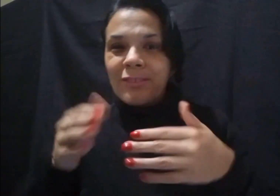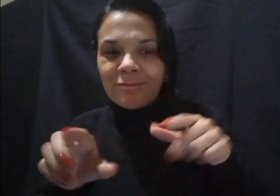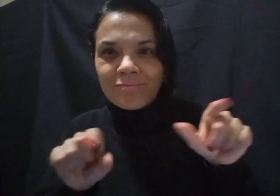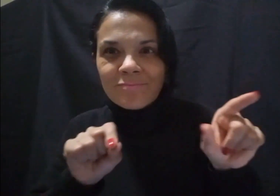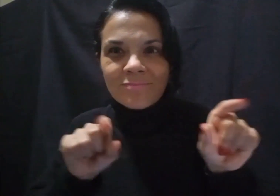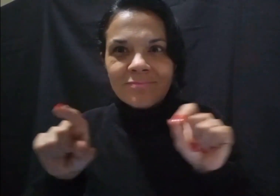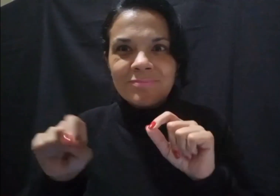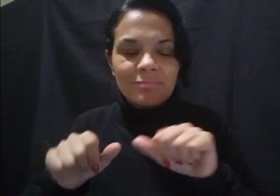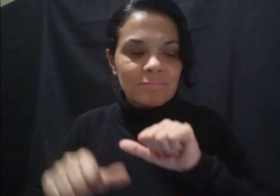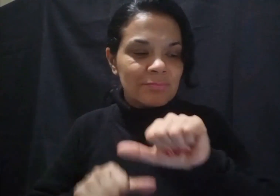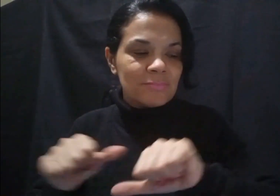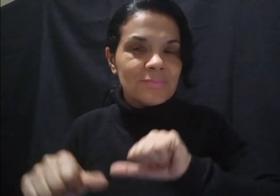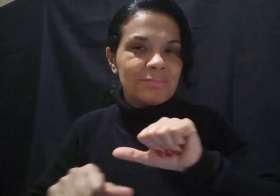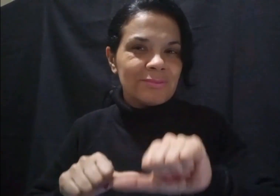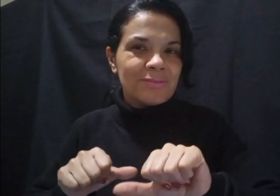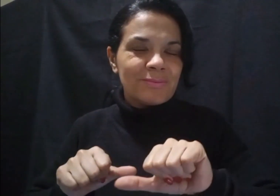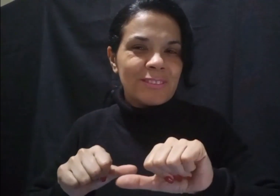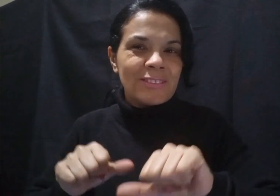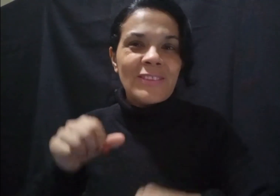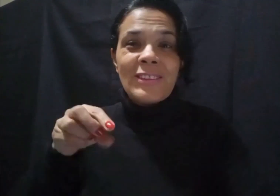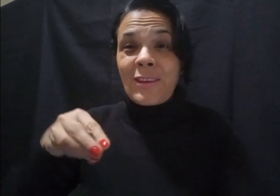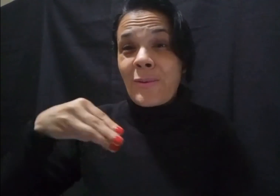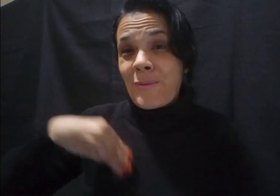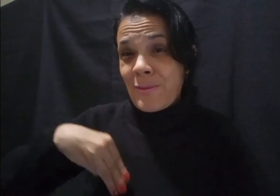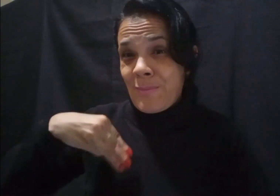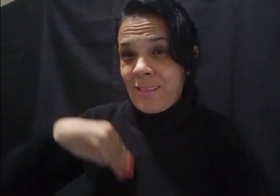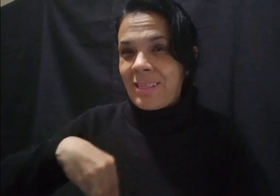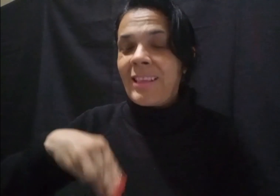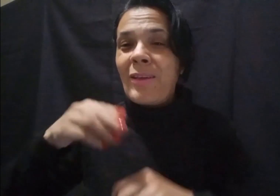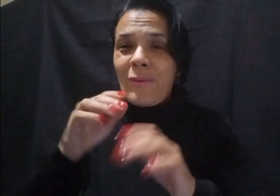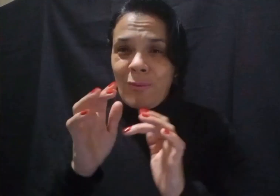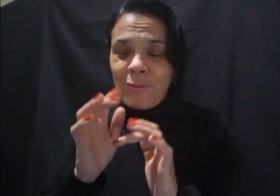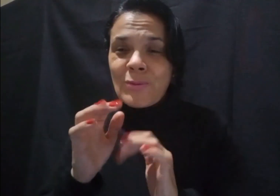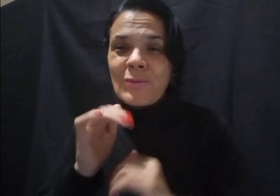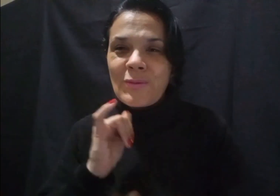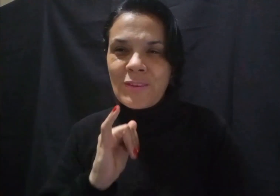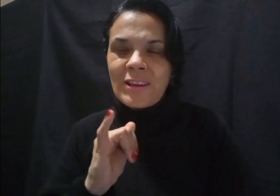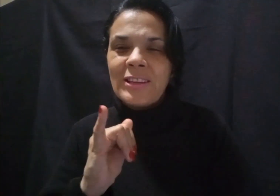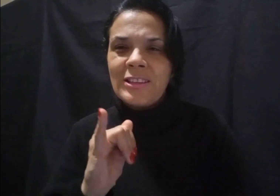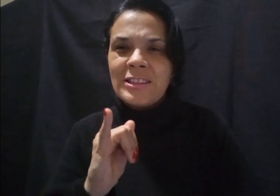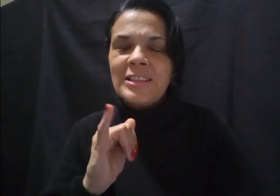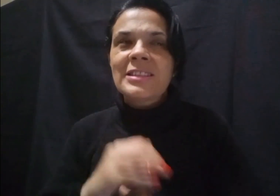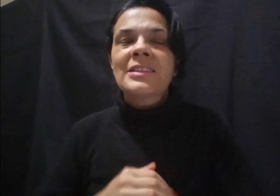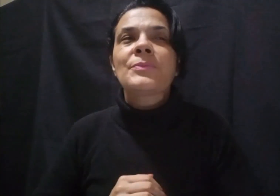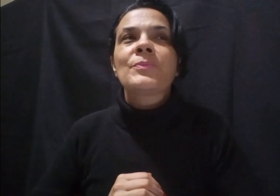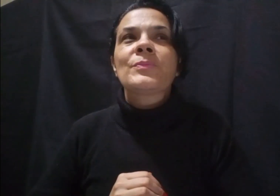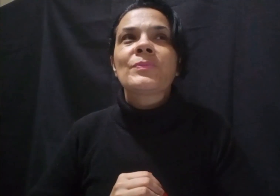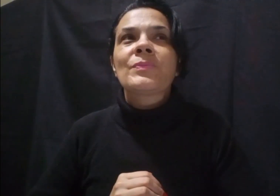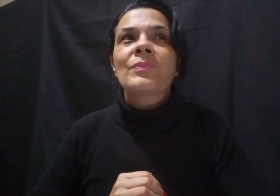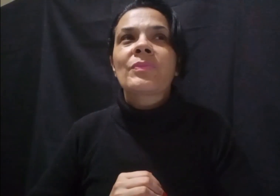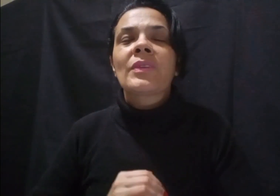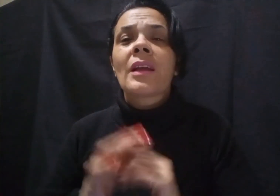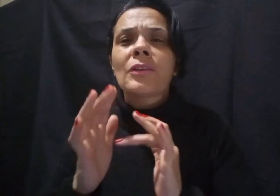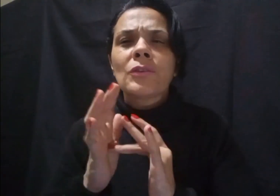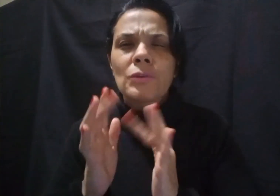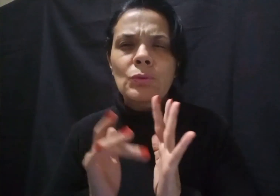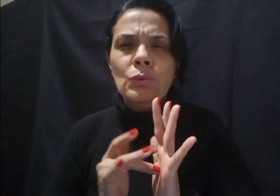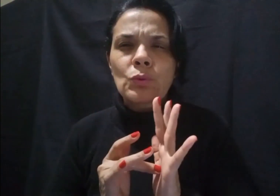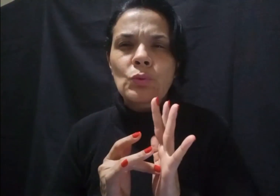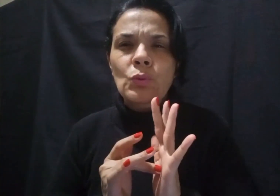capítulo 14, versículo 27, Jesus, após a multiplicação dos pães, disse aos discípulos para embarcarem e aguardarem